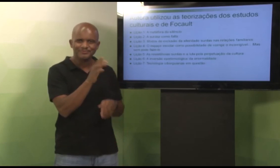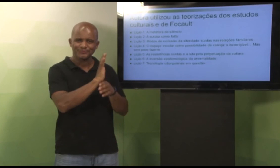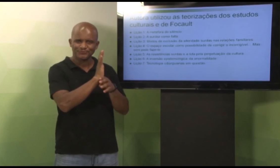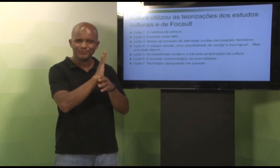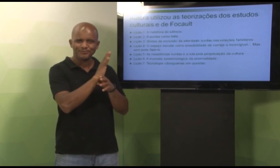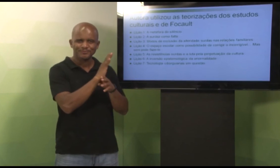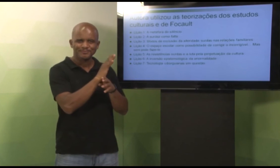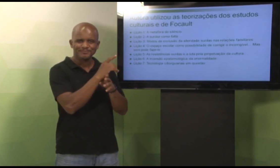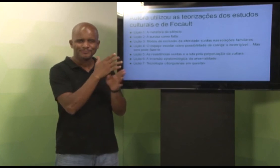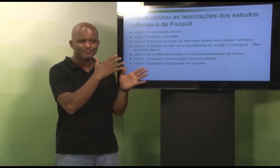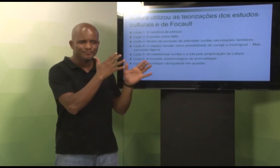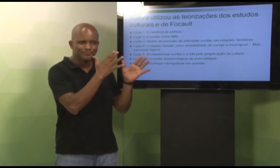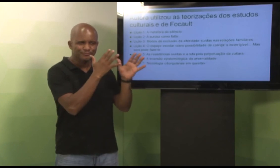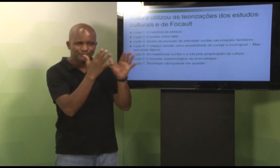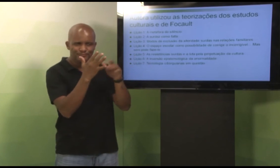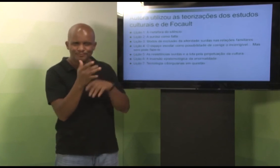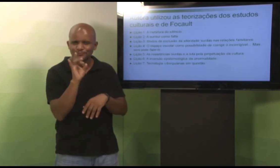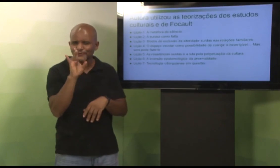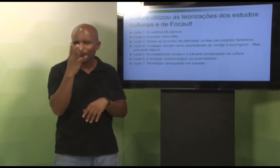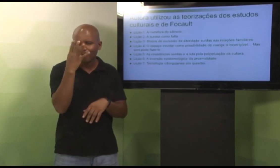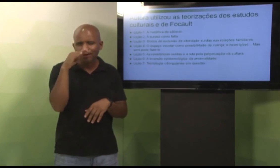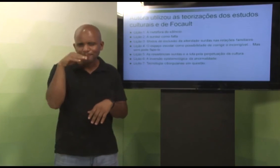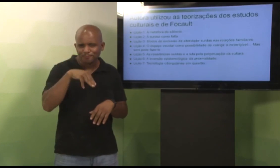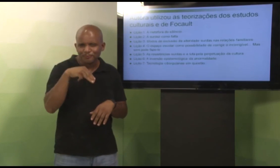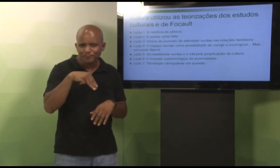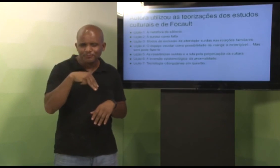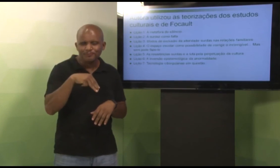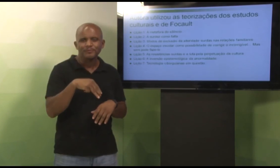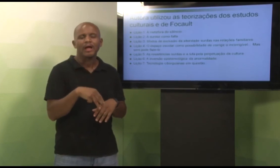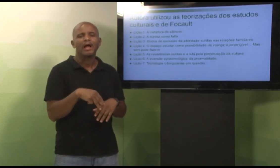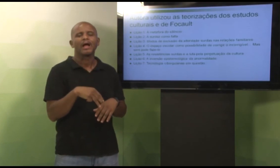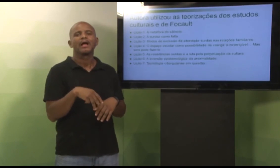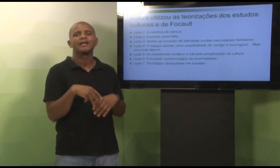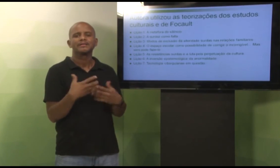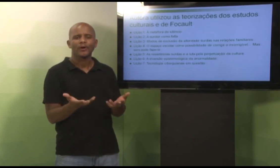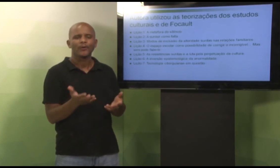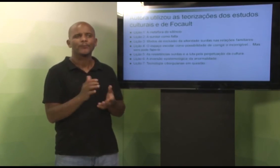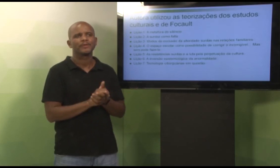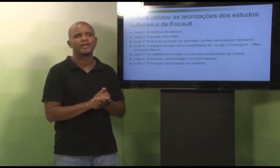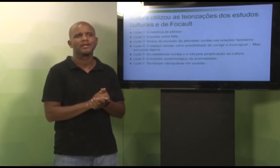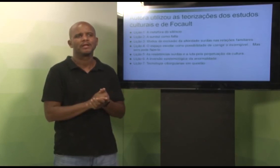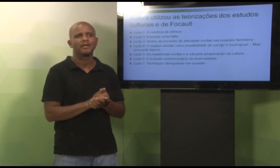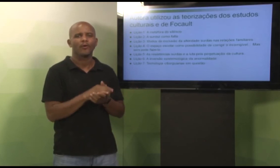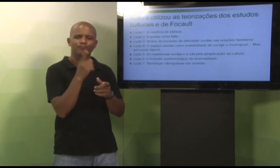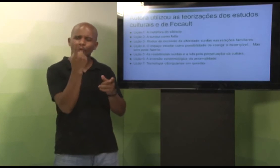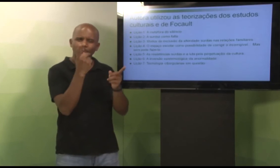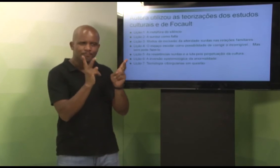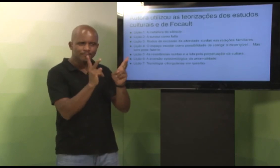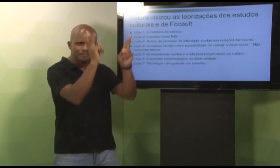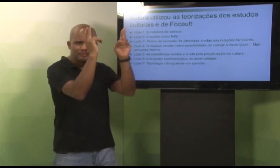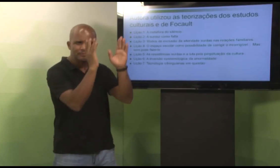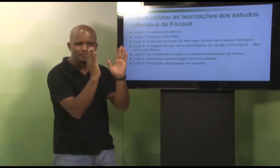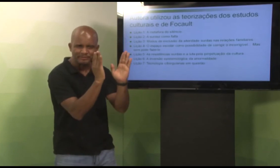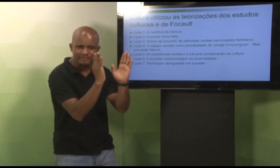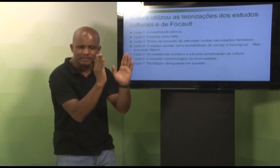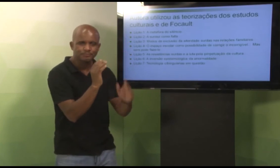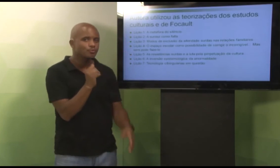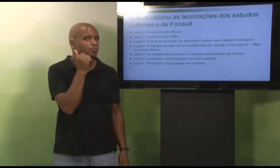Viram o vídeo? Então, 4 minutos, rapidinho. Então, foi um